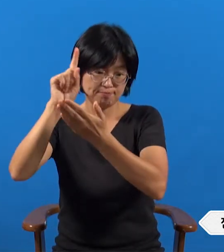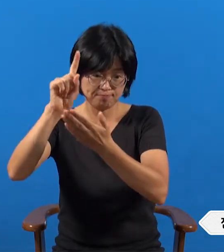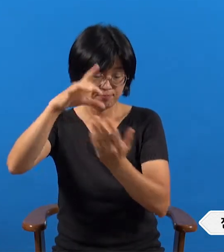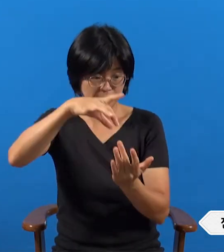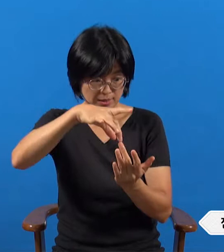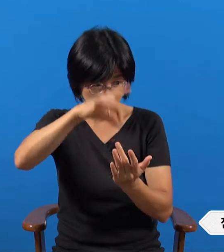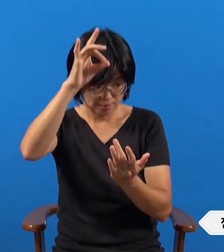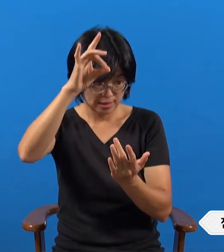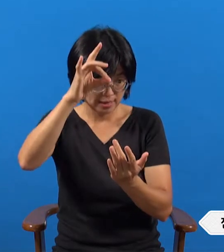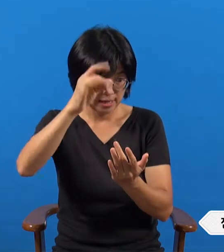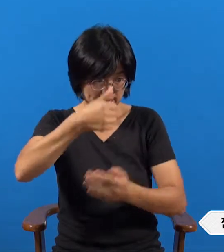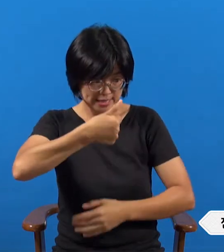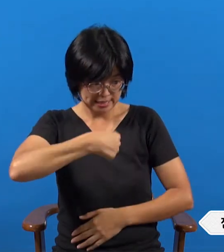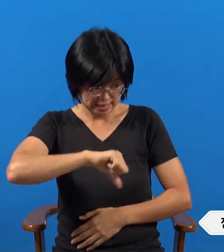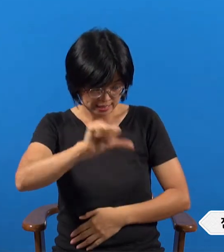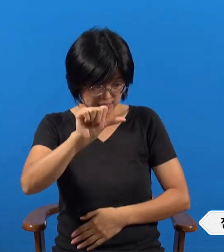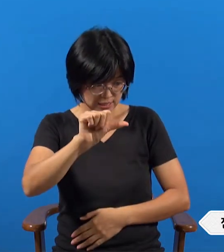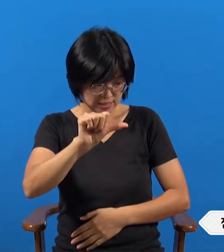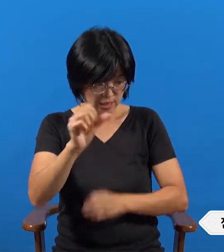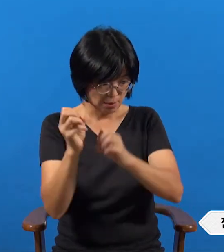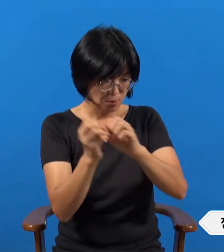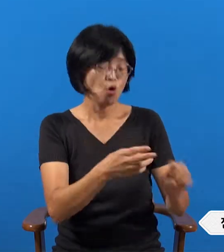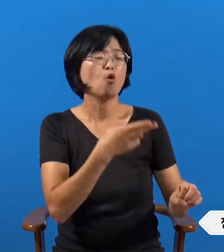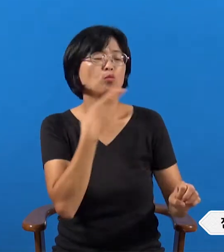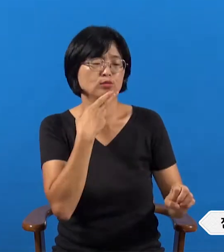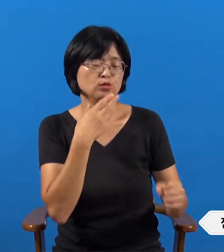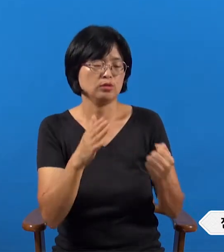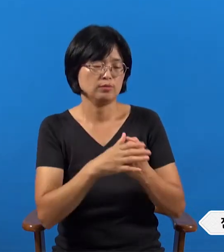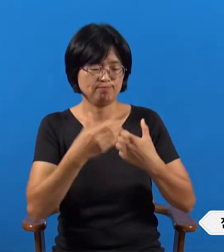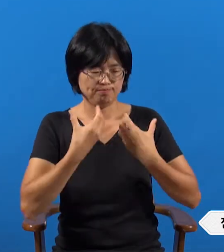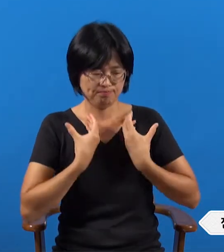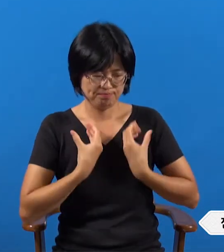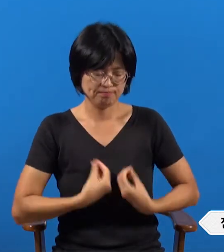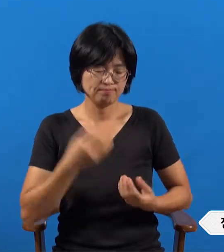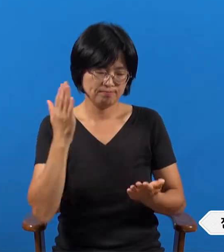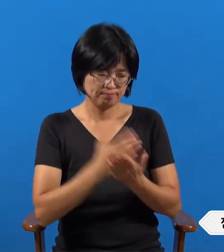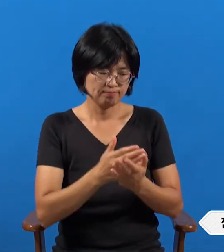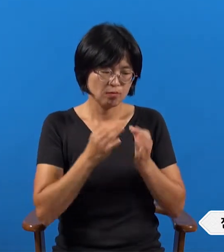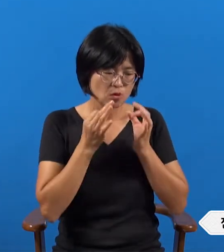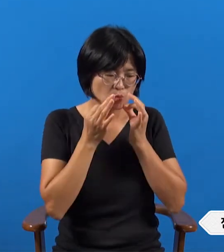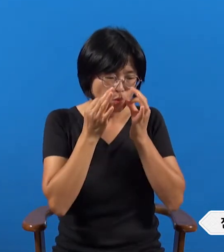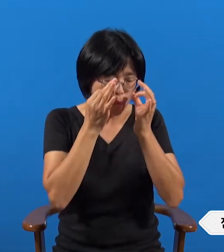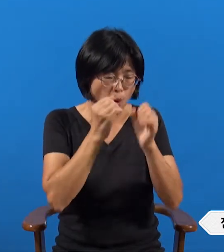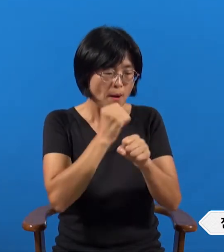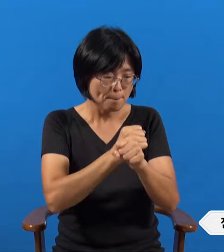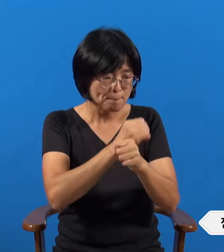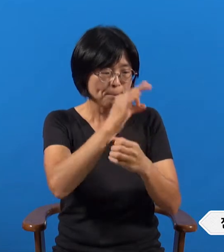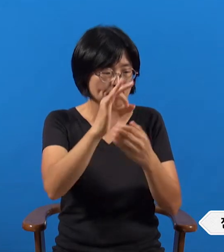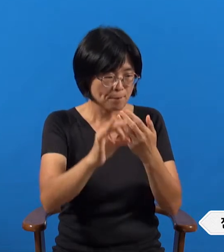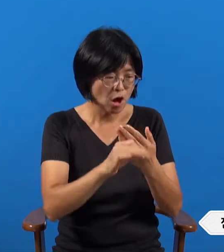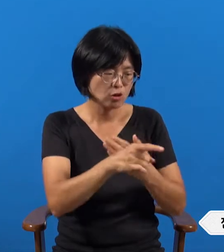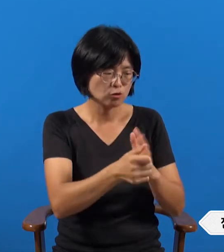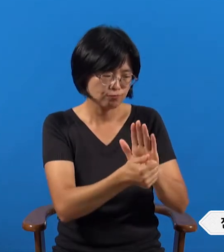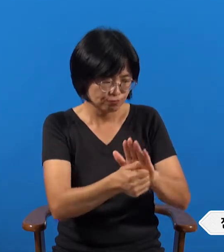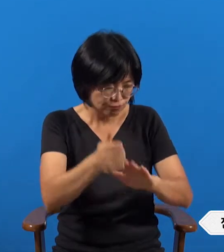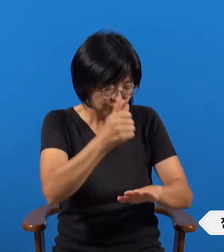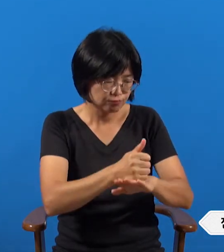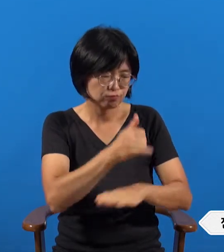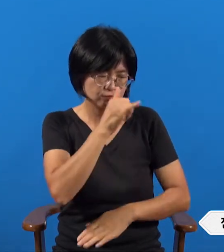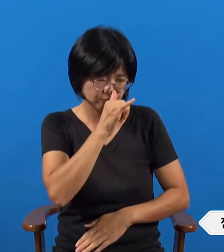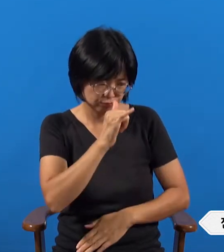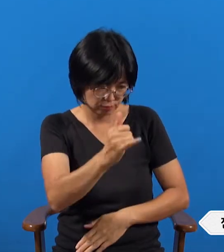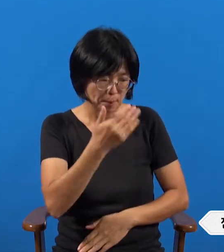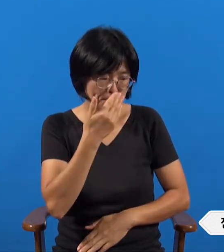자녀를 절대로 버리지 아니하신다. 낙심하지 말고 노력하면 넌 반드시 훌륭한 사람이